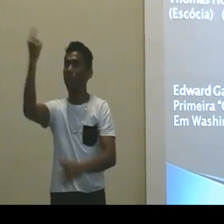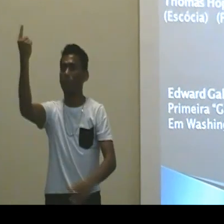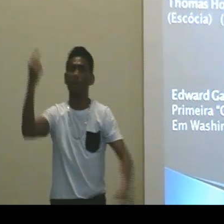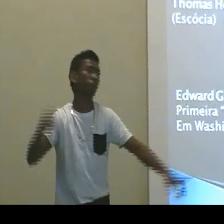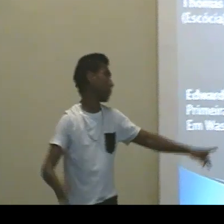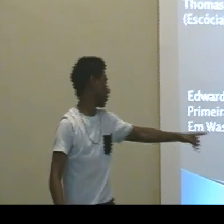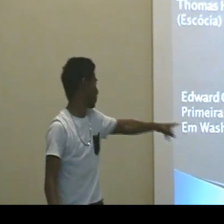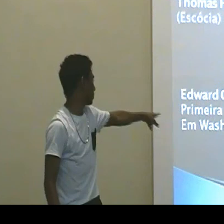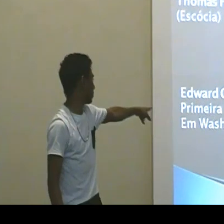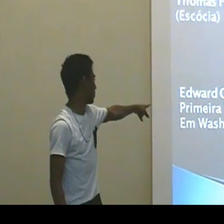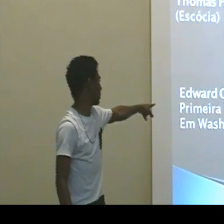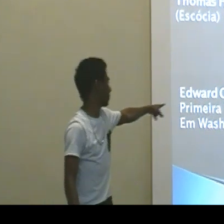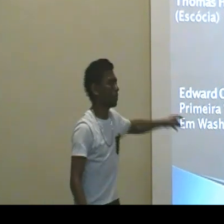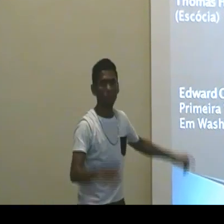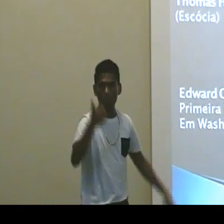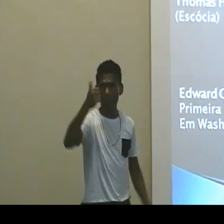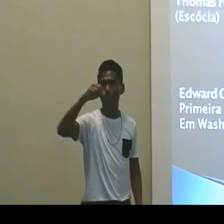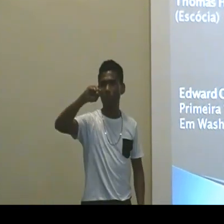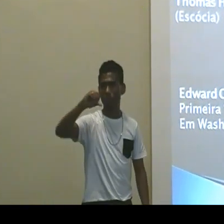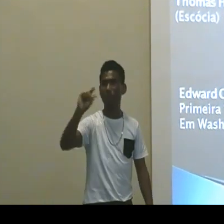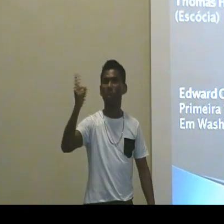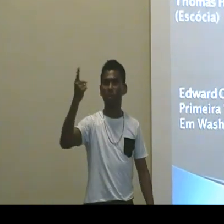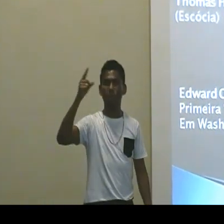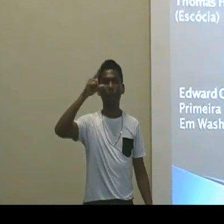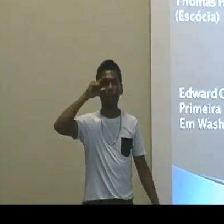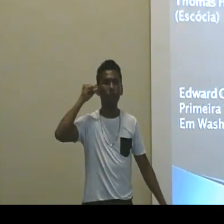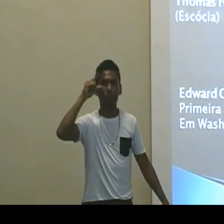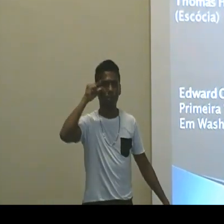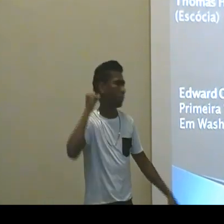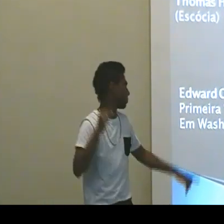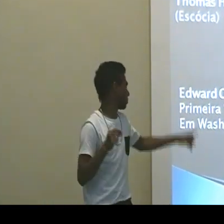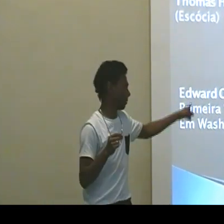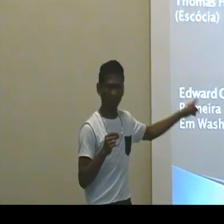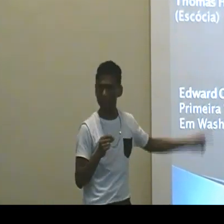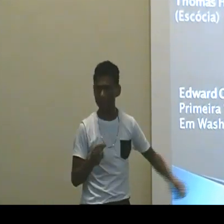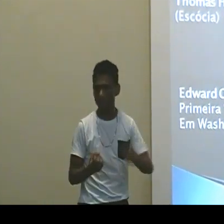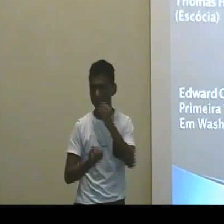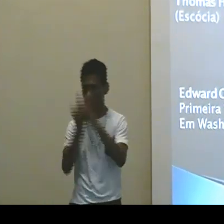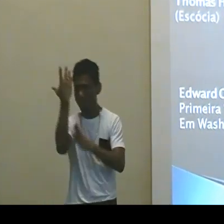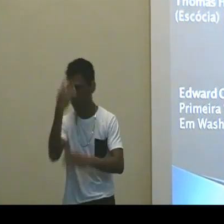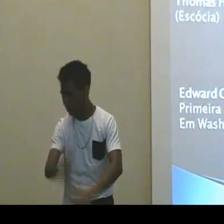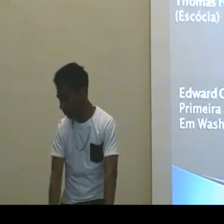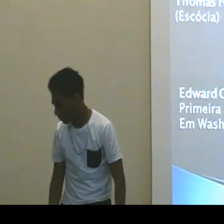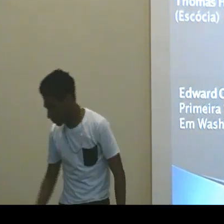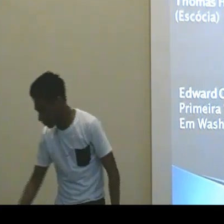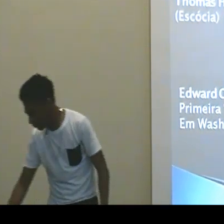superior. Pois a primeira faculdade, em 1864, por Gallaudet.